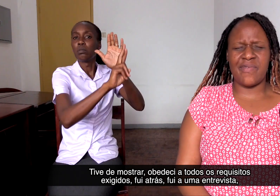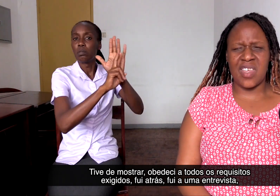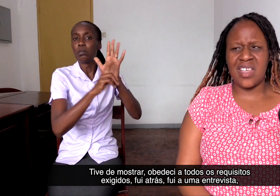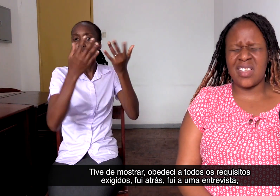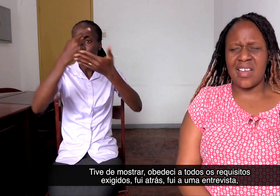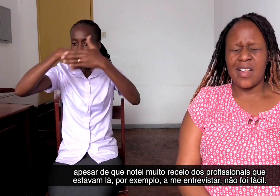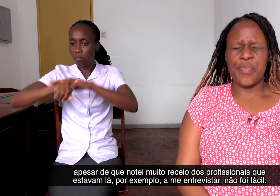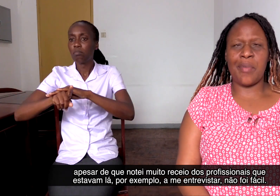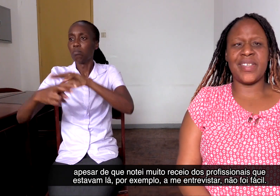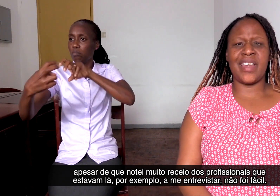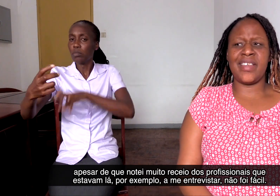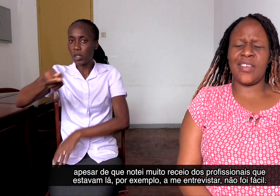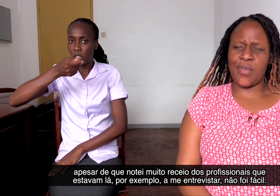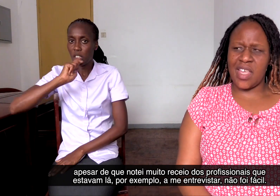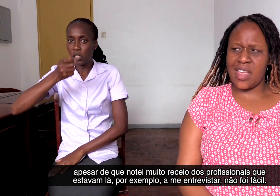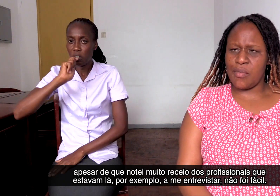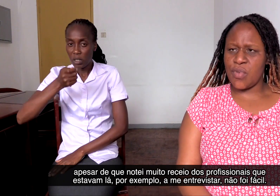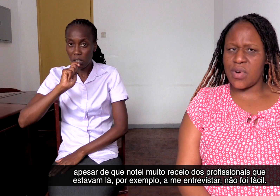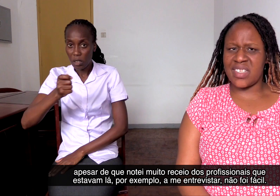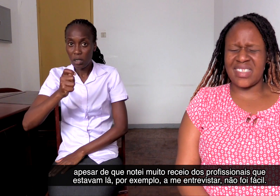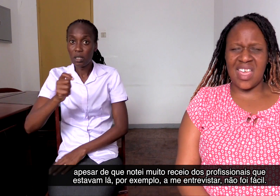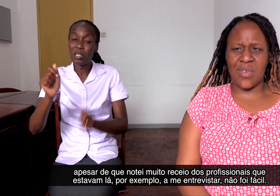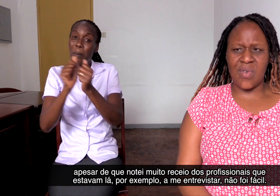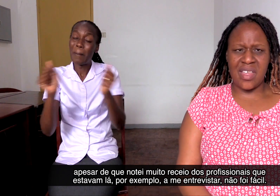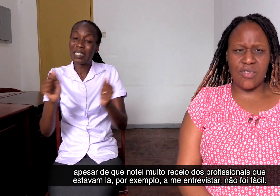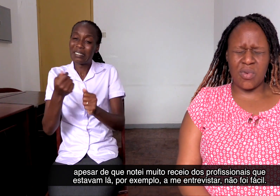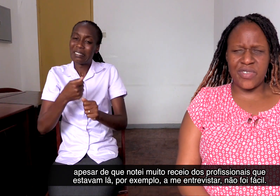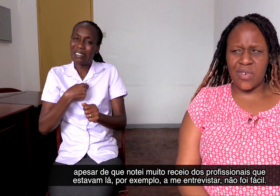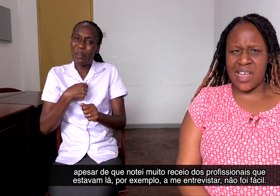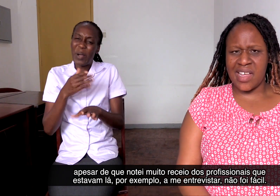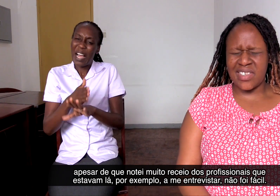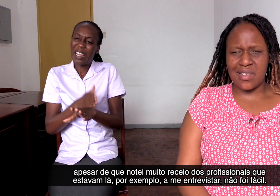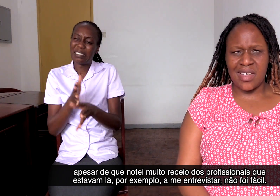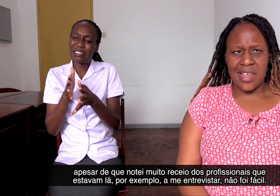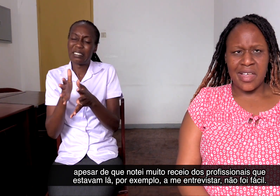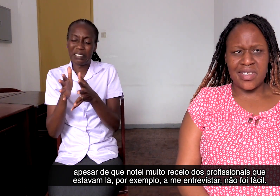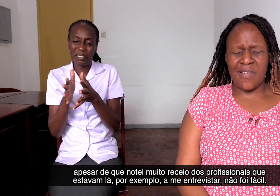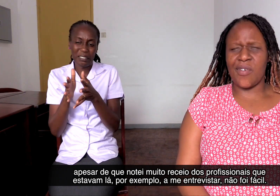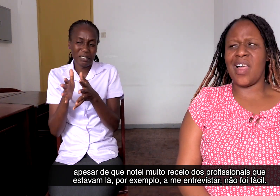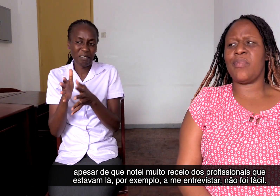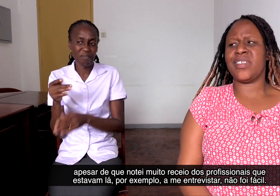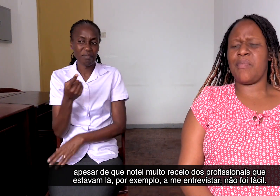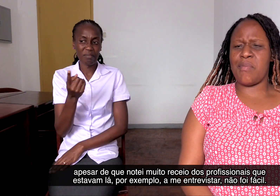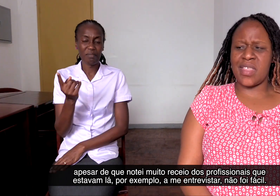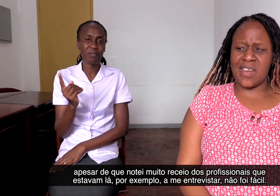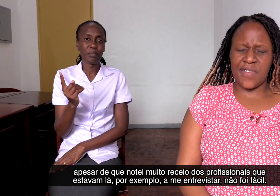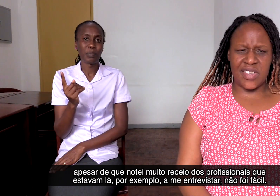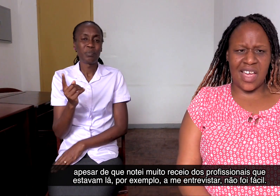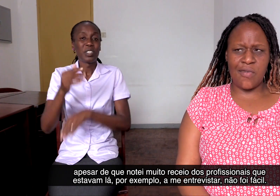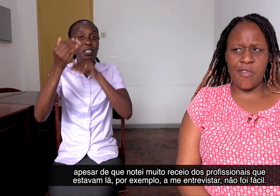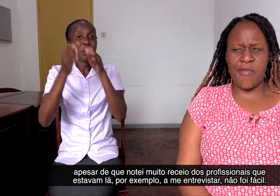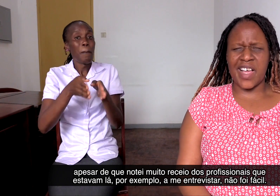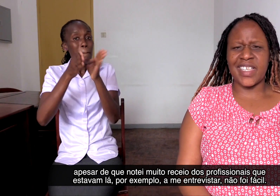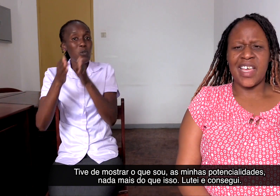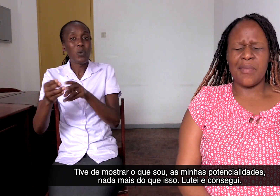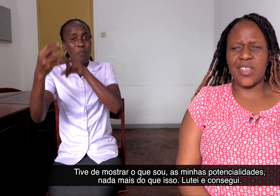uma entrevista, apesar de que notei muito receio, né, dos profissionais que estavam lá, por exemplo, a me entrevistar.